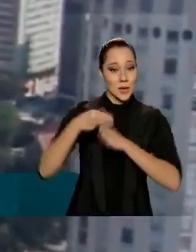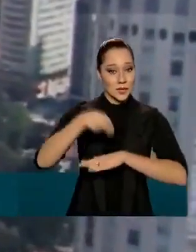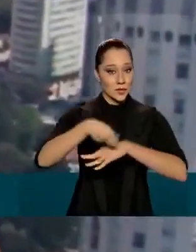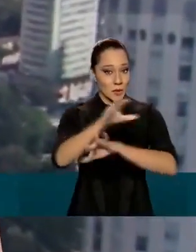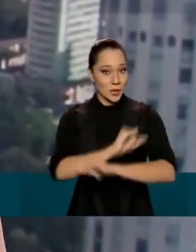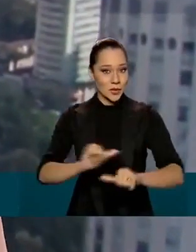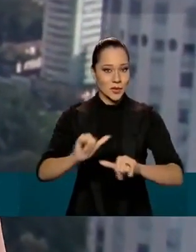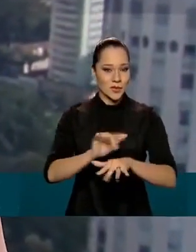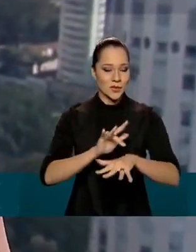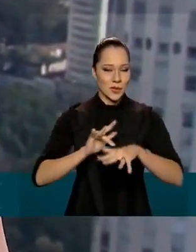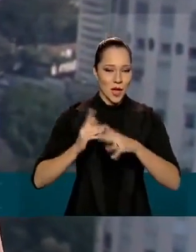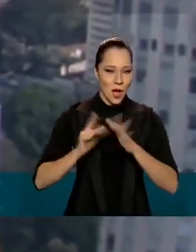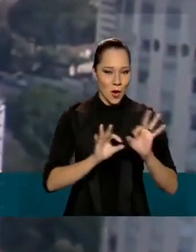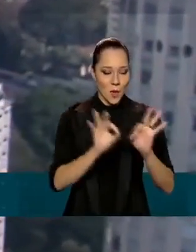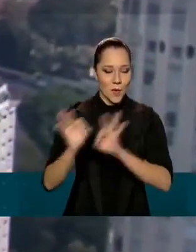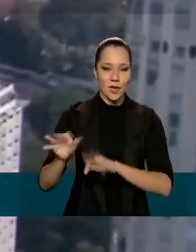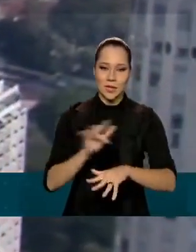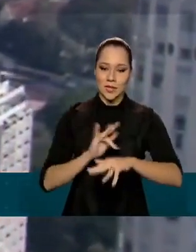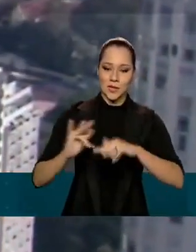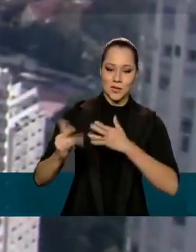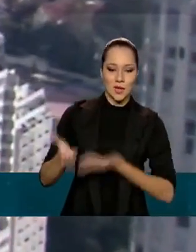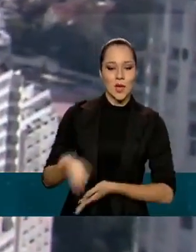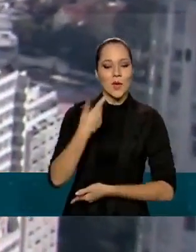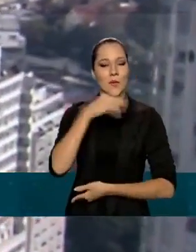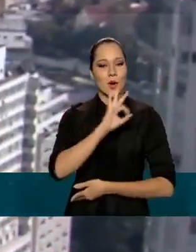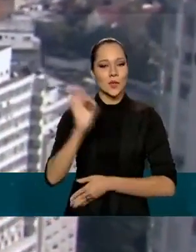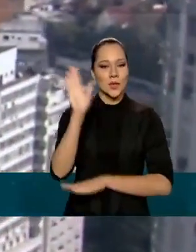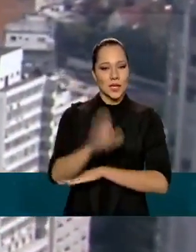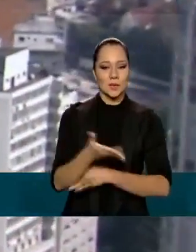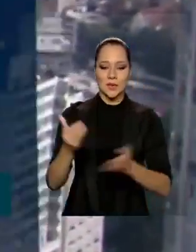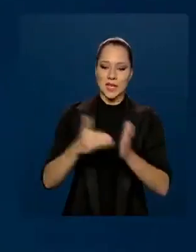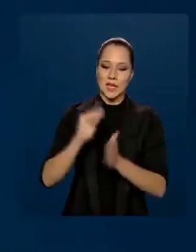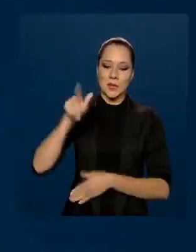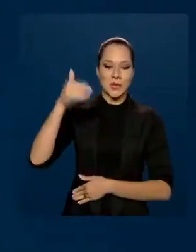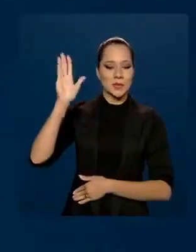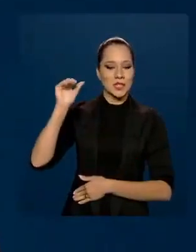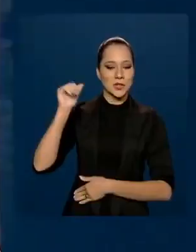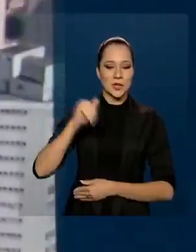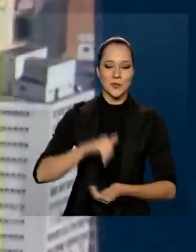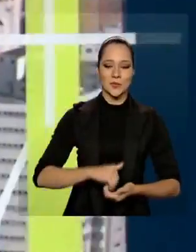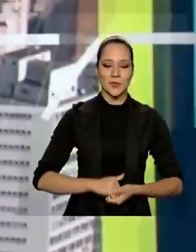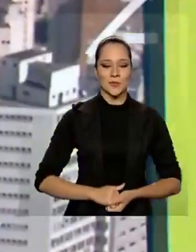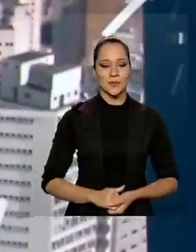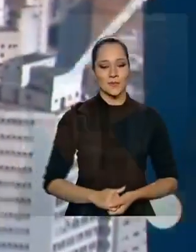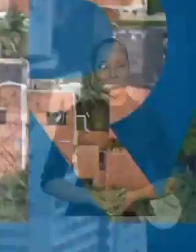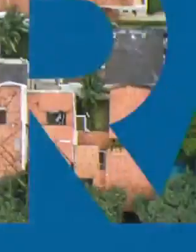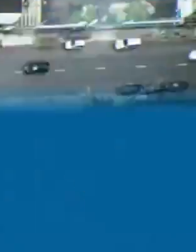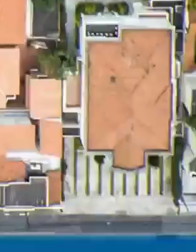informações você confere nas nossas redes sociais. Uma ótima tarde para você e até a próxima. Tchau, tchau.